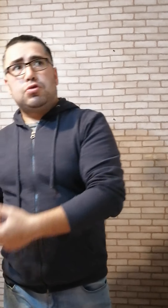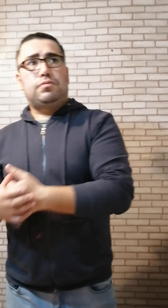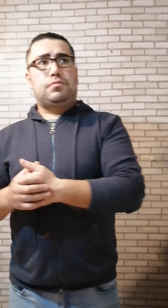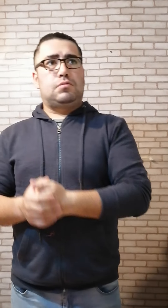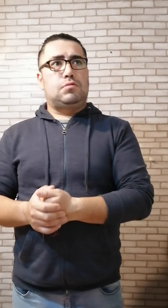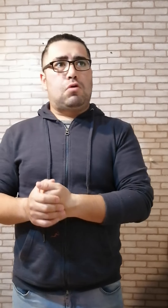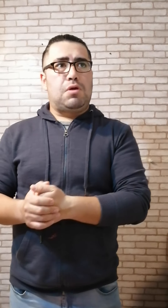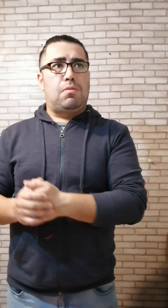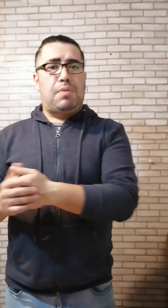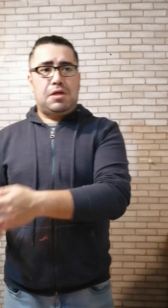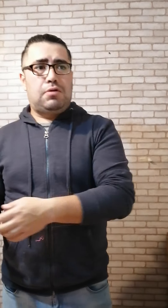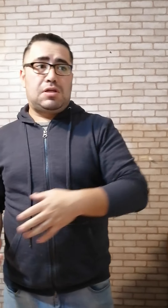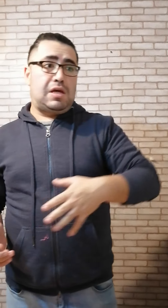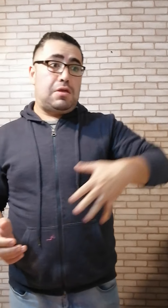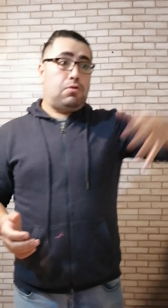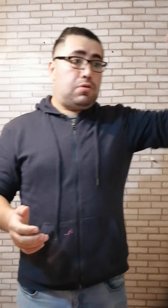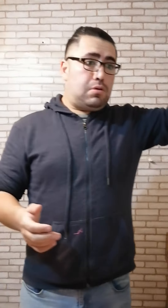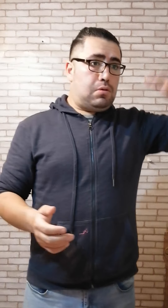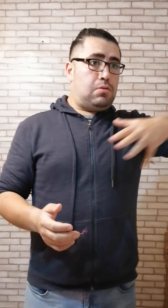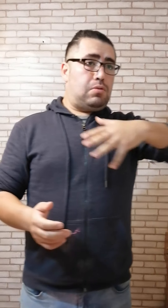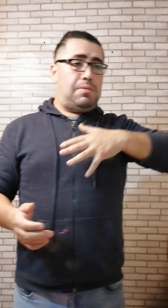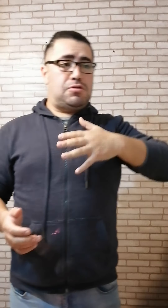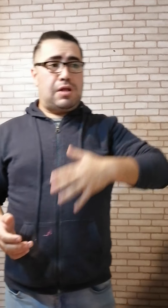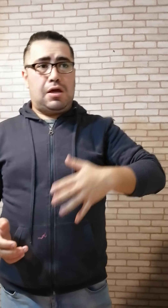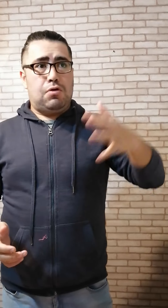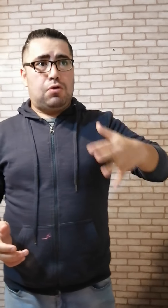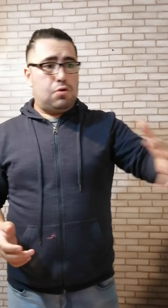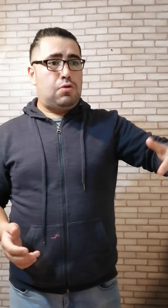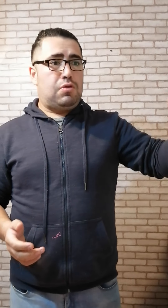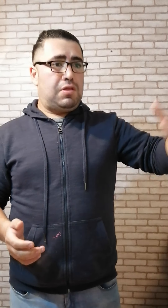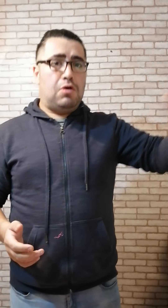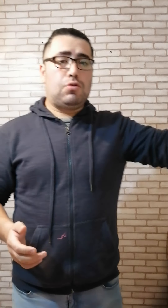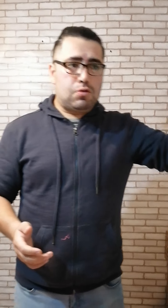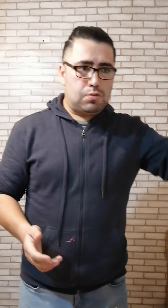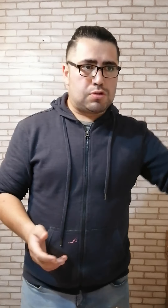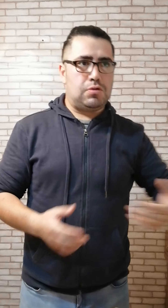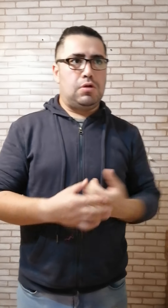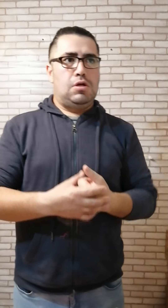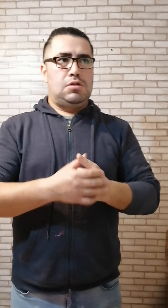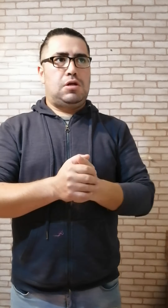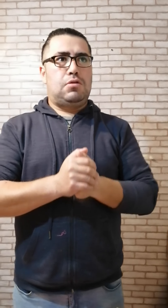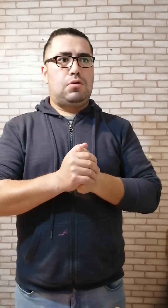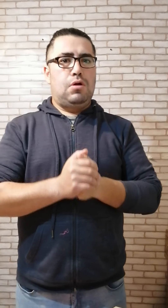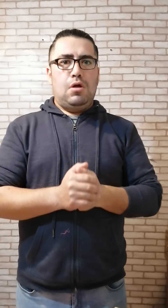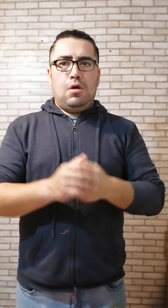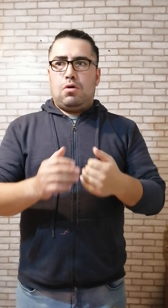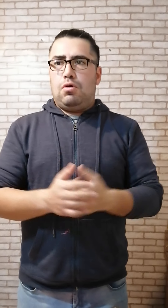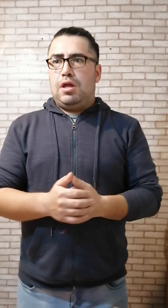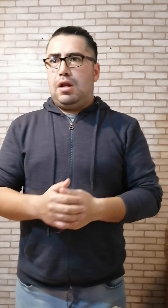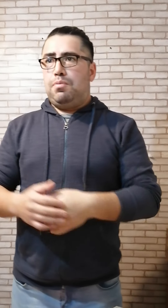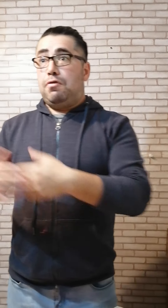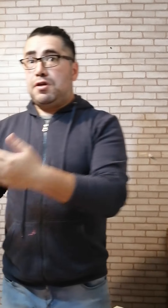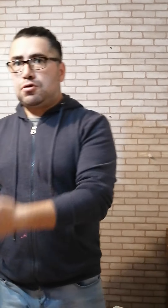con mi compañero quizás de otros con una persona que yo conozco desde otro curso cierto con el profesor